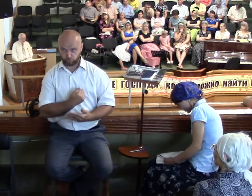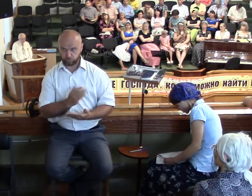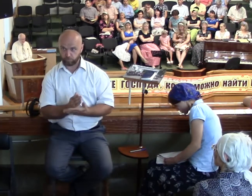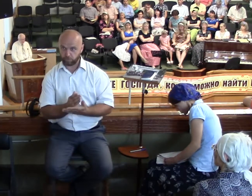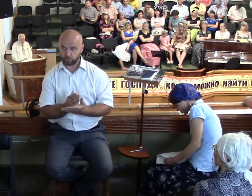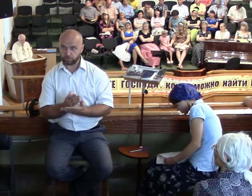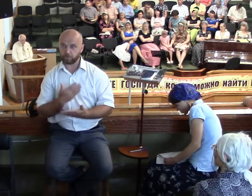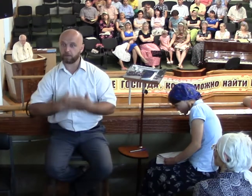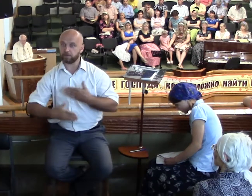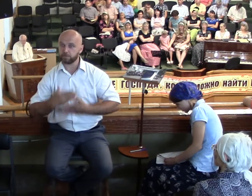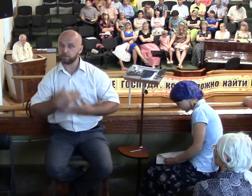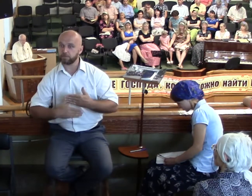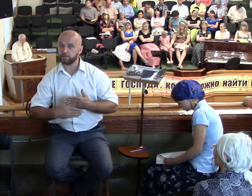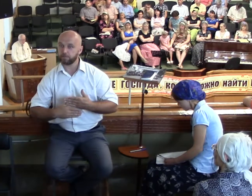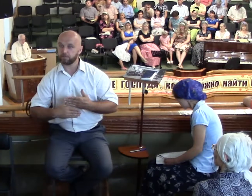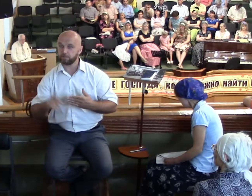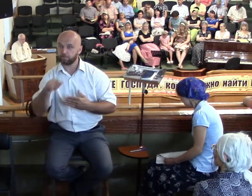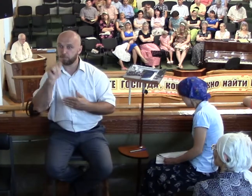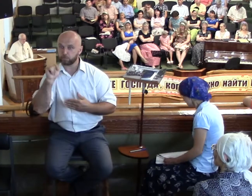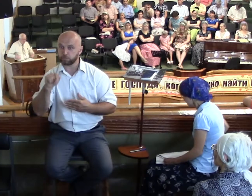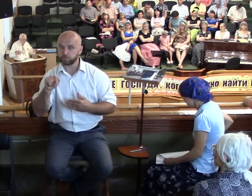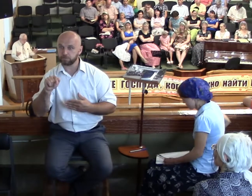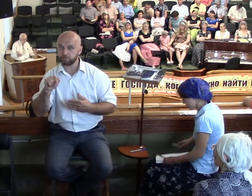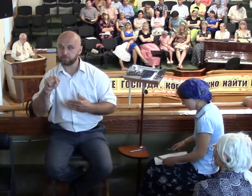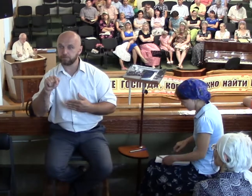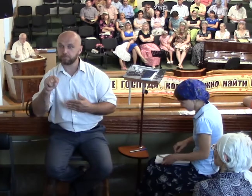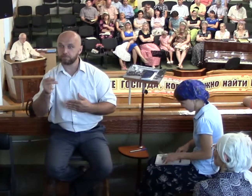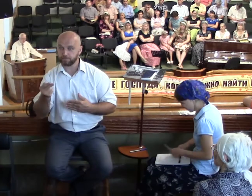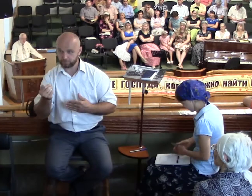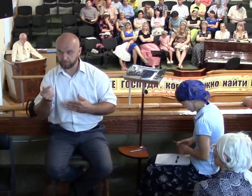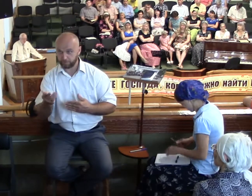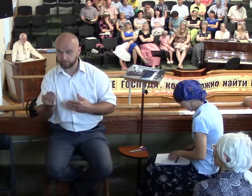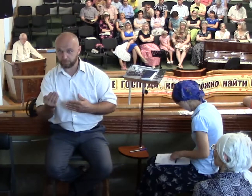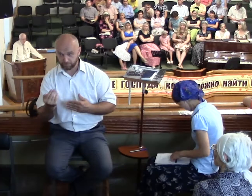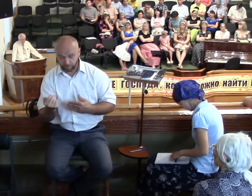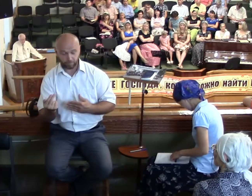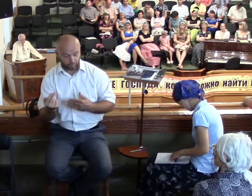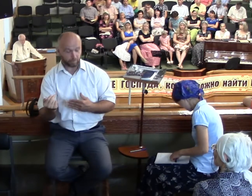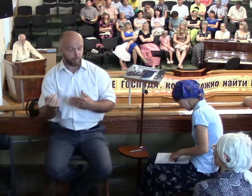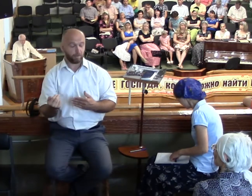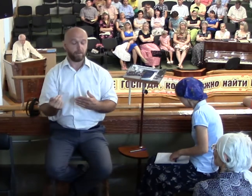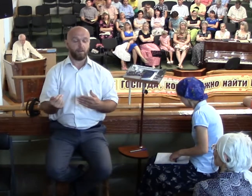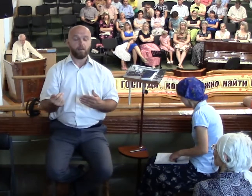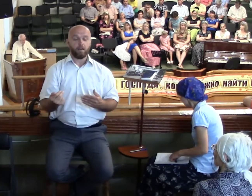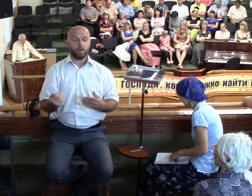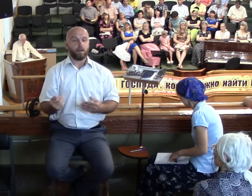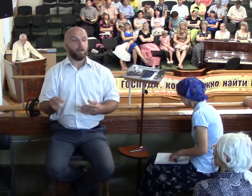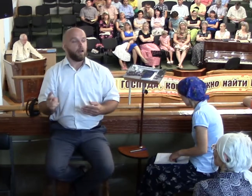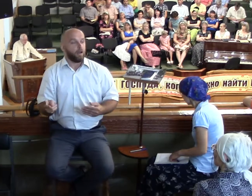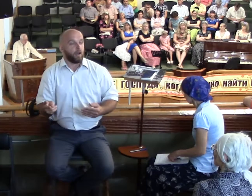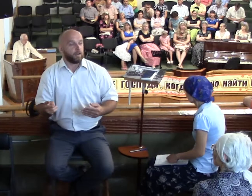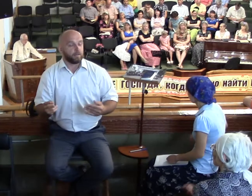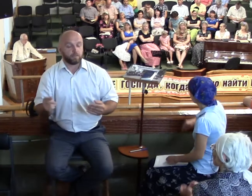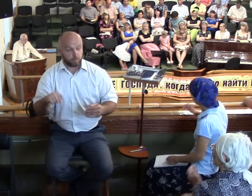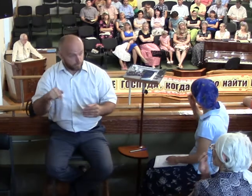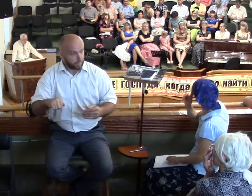говорит, а я уже живу в аду. Вот я сейчас уже живу в аду. Я говорю, ты хочешь в нем оставаться всегда, тебе